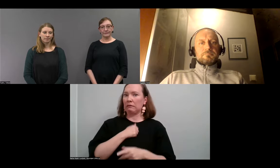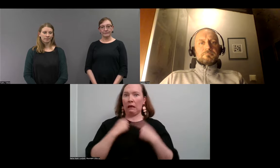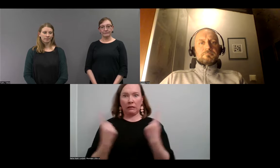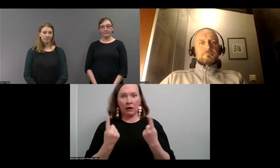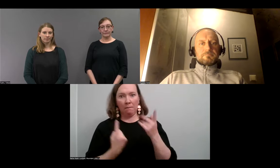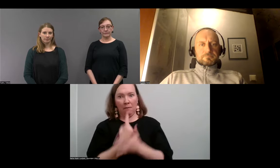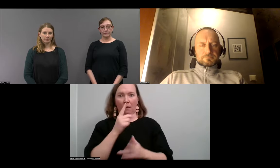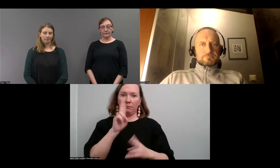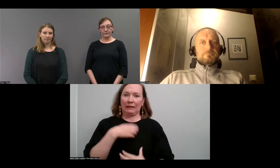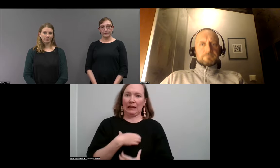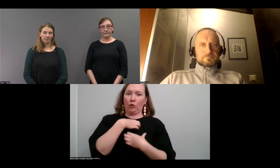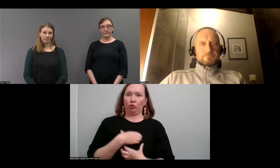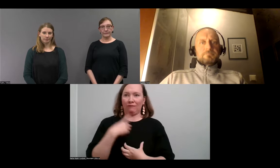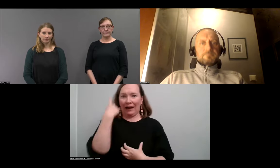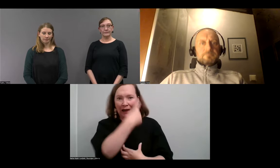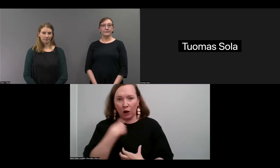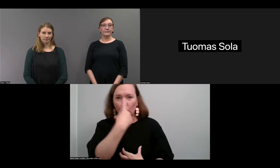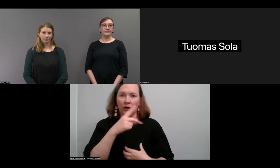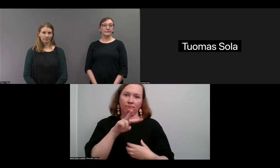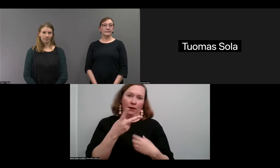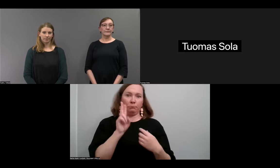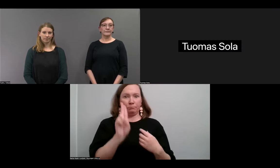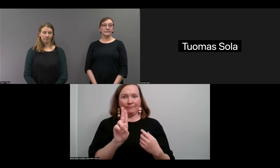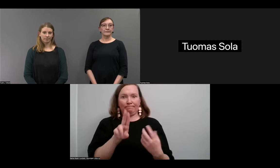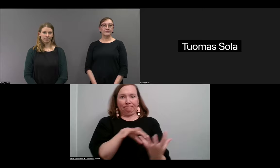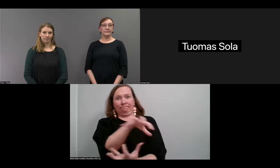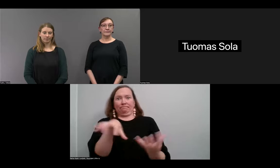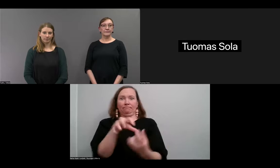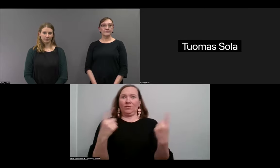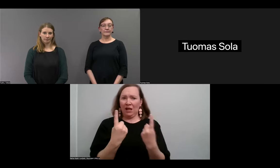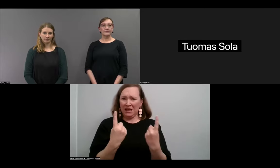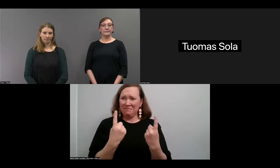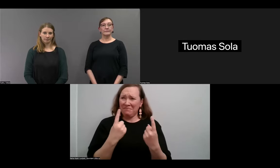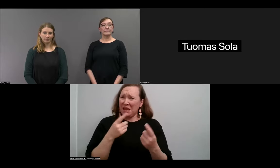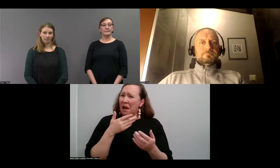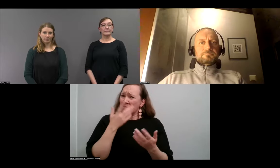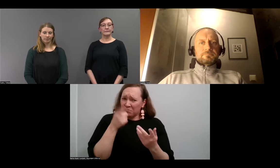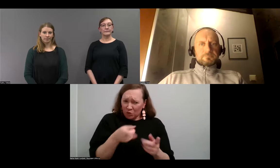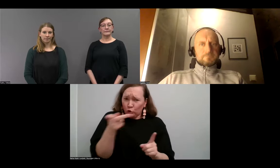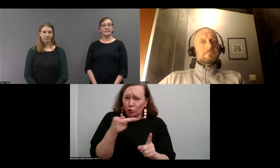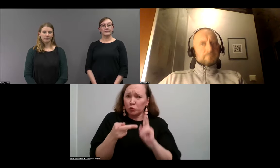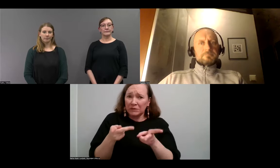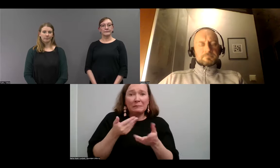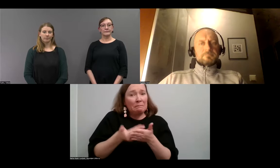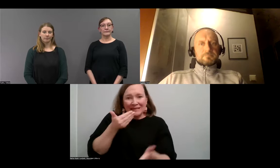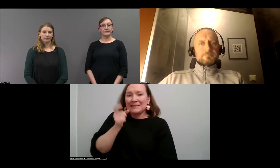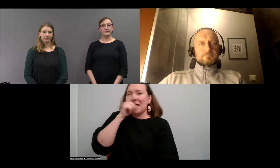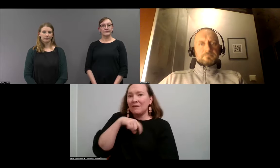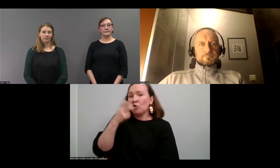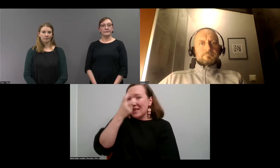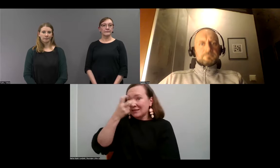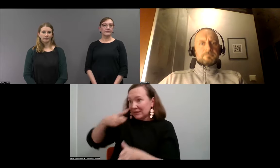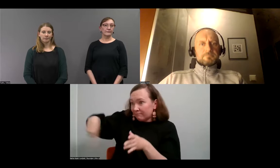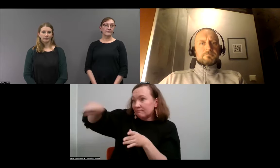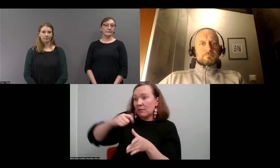Voi olla, että hän ei osaa varautua niihin hätätilanteisiin, mitä siellä on ehkä jotain järkyttävää materiaalia näkyvissä tai kauhea